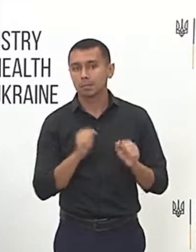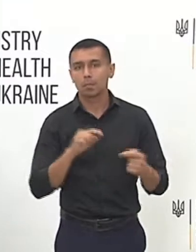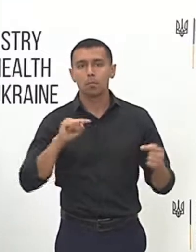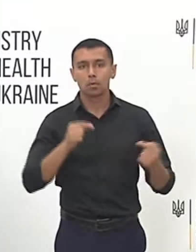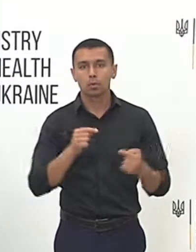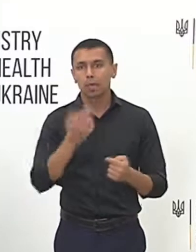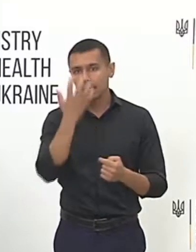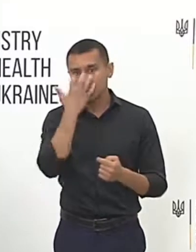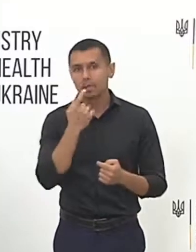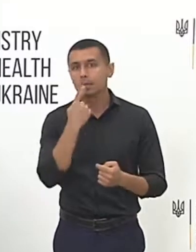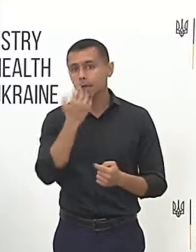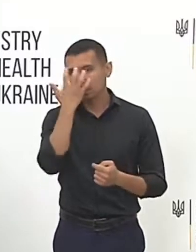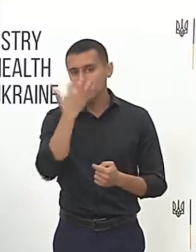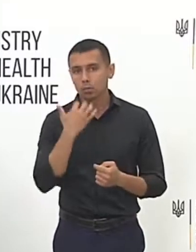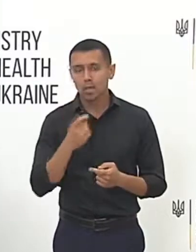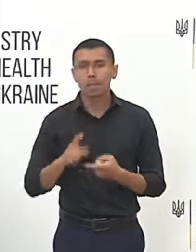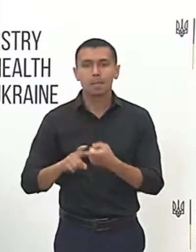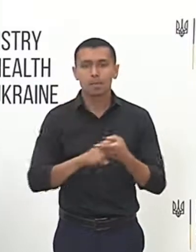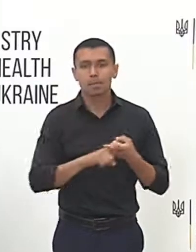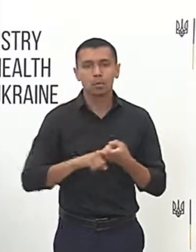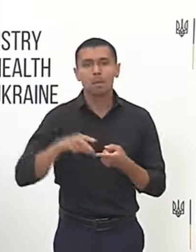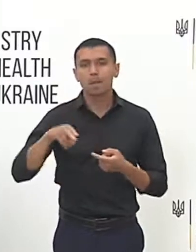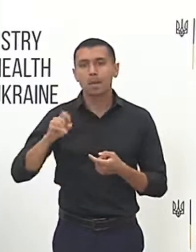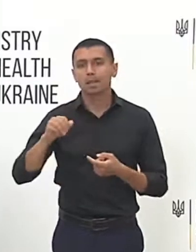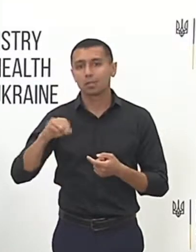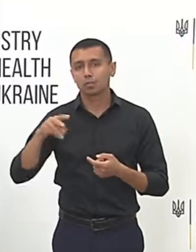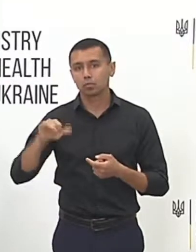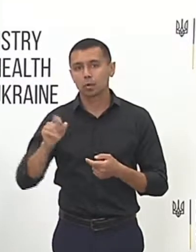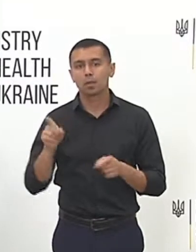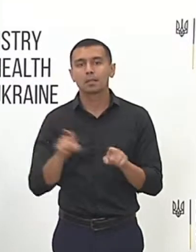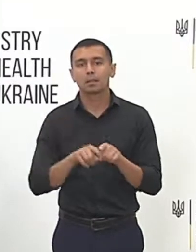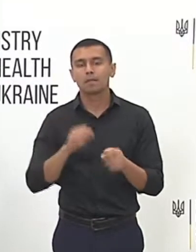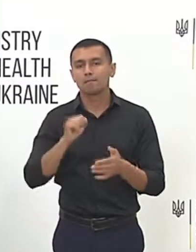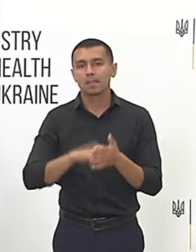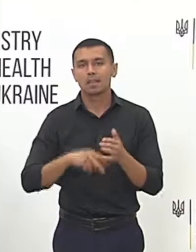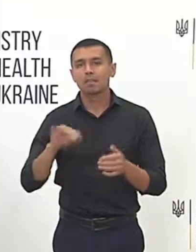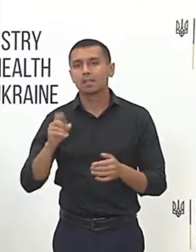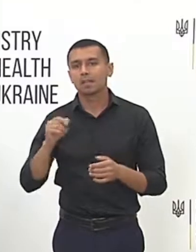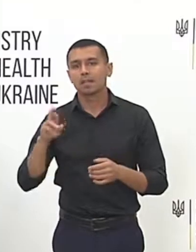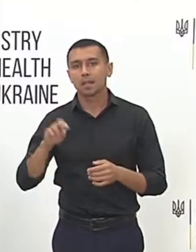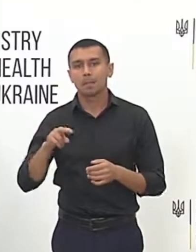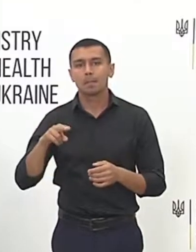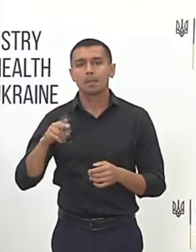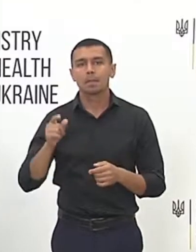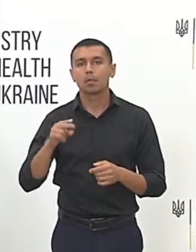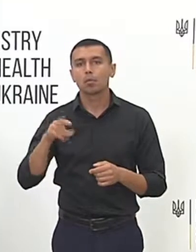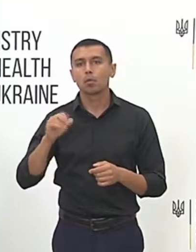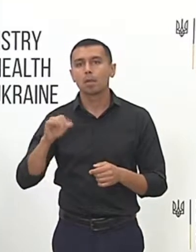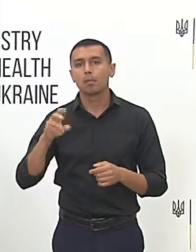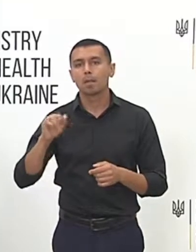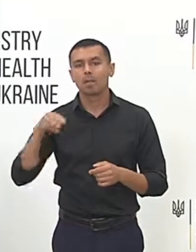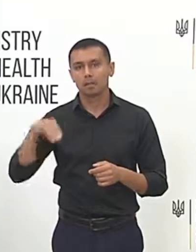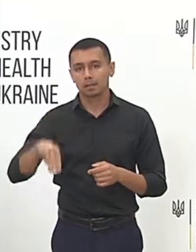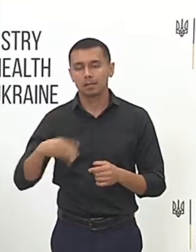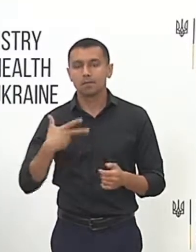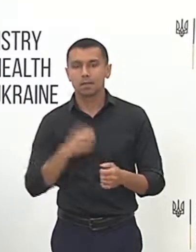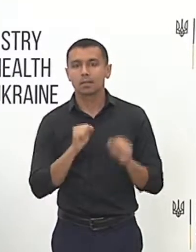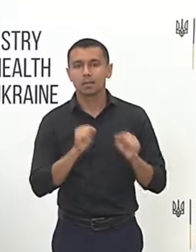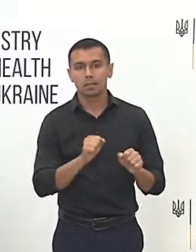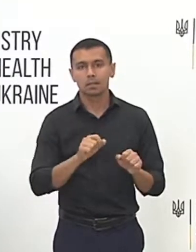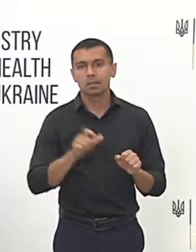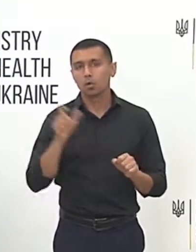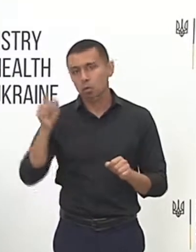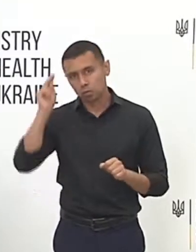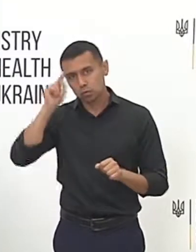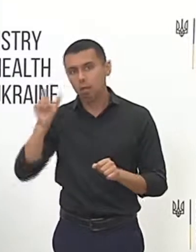проти кору, краснухи і епідемічного паротиту, а також від дифтерії, правцю і поліоміеліту. Вакцинація